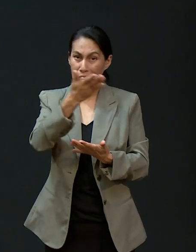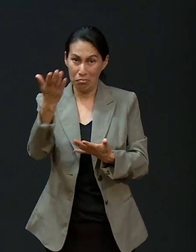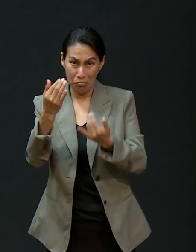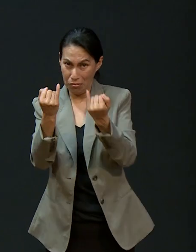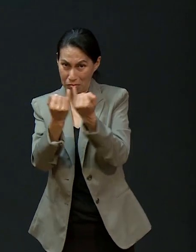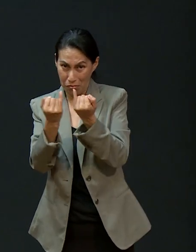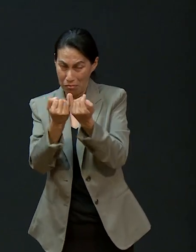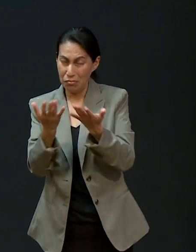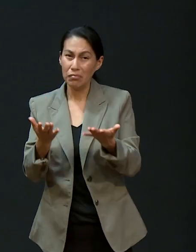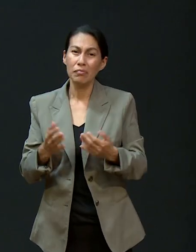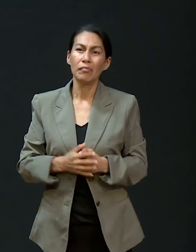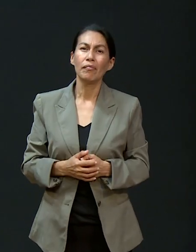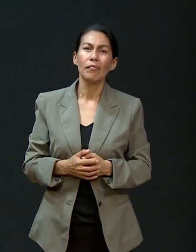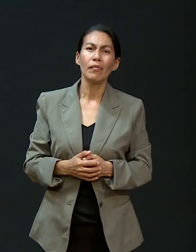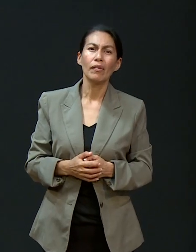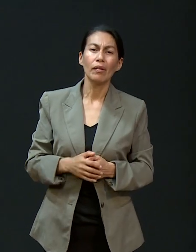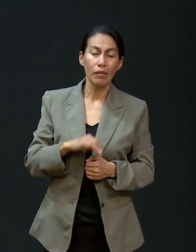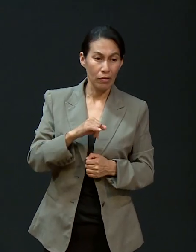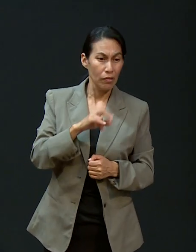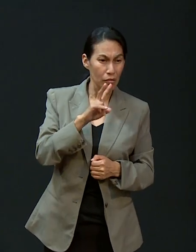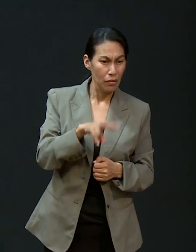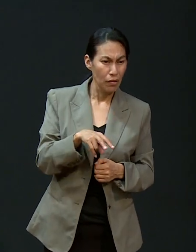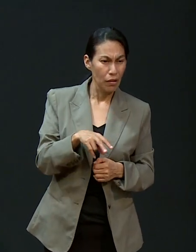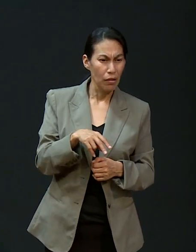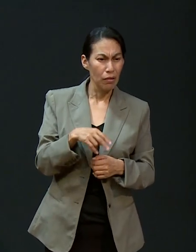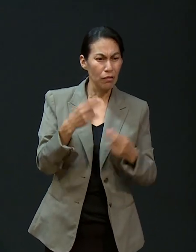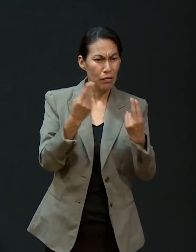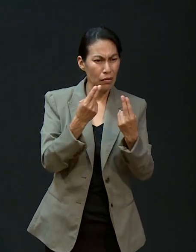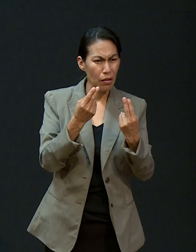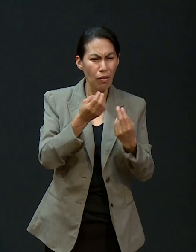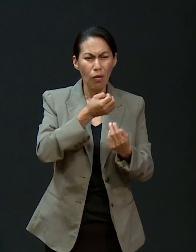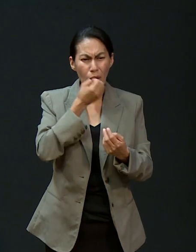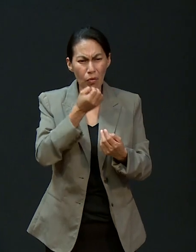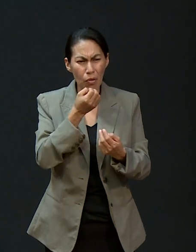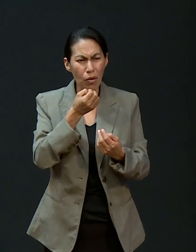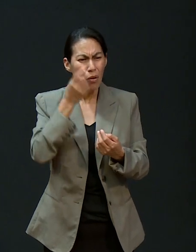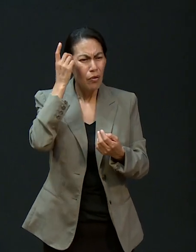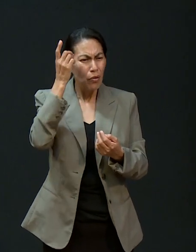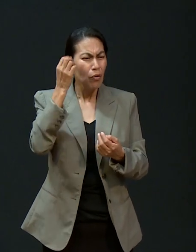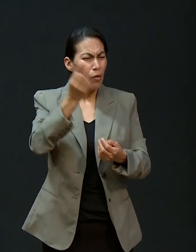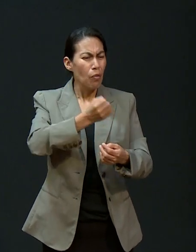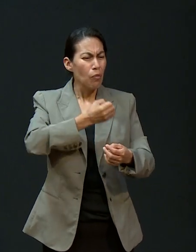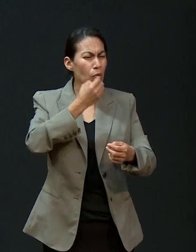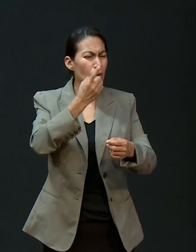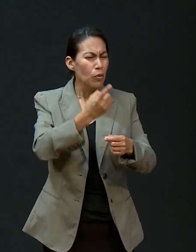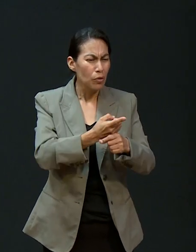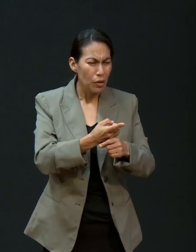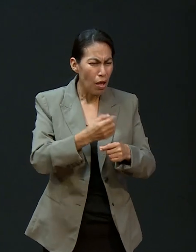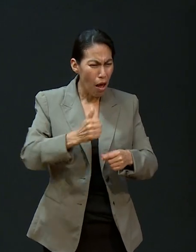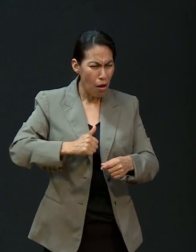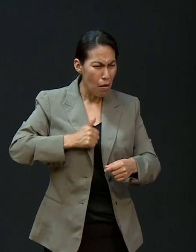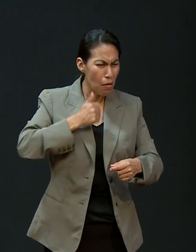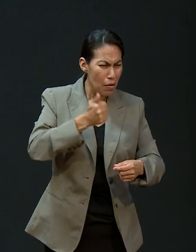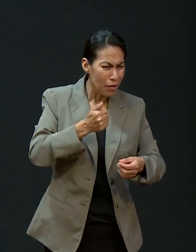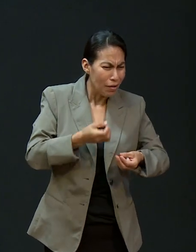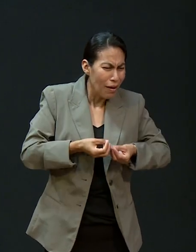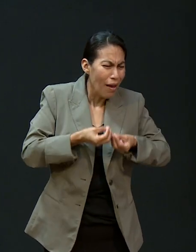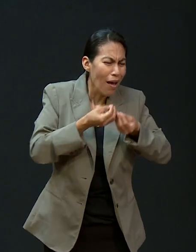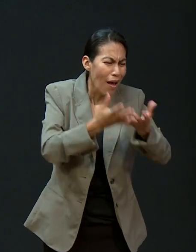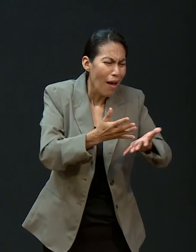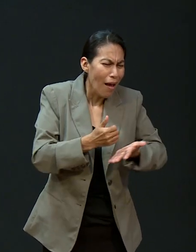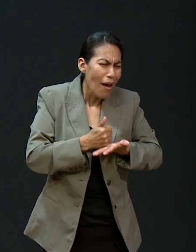contesta. Sí. Como que... Realmente la necesidad del hombre es la oportunidad de Dios. Es cuando nuestras